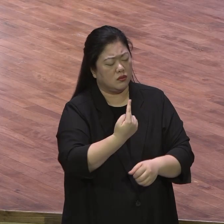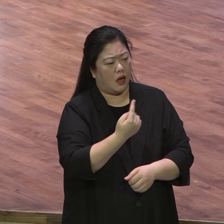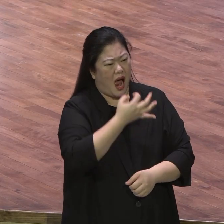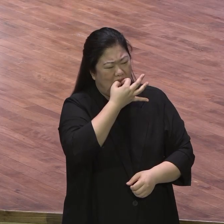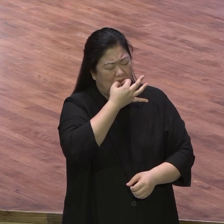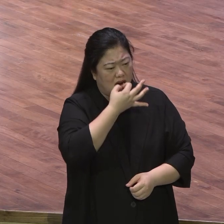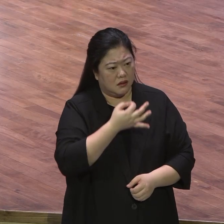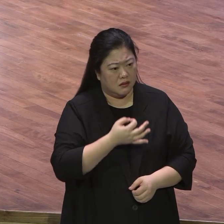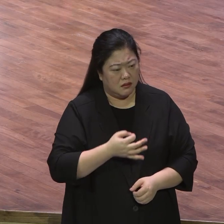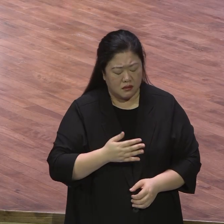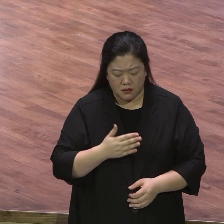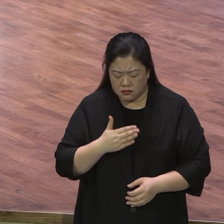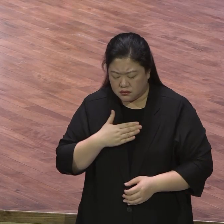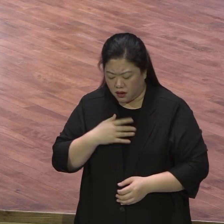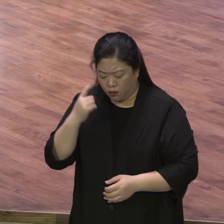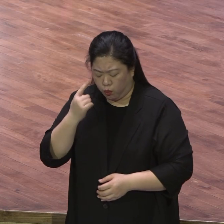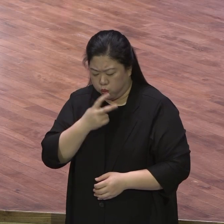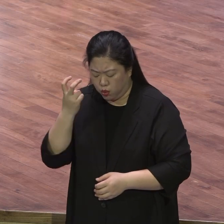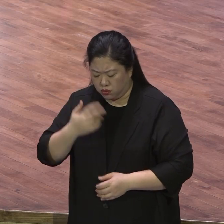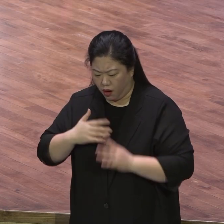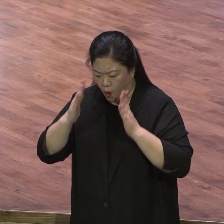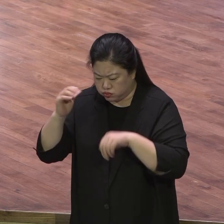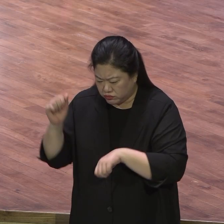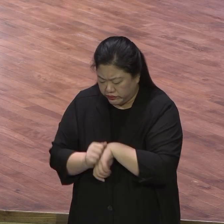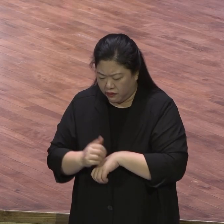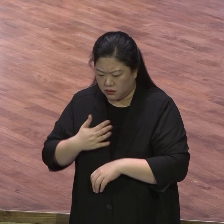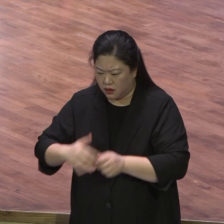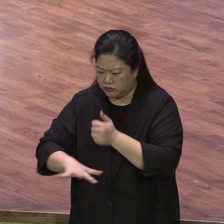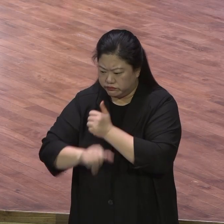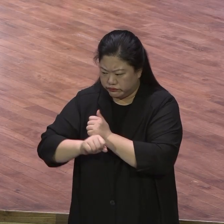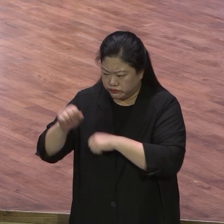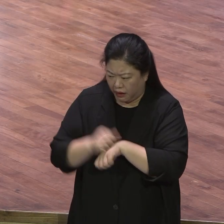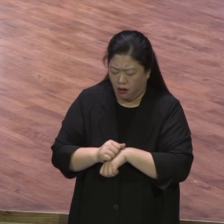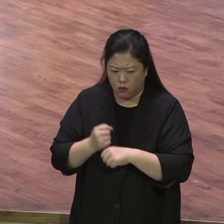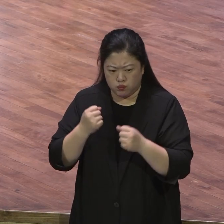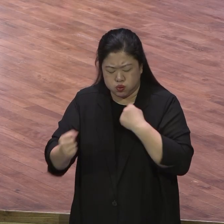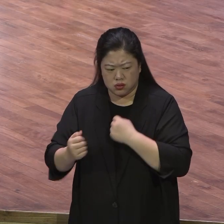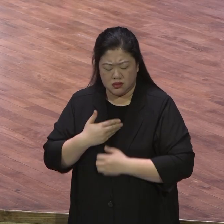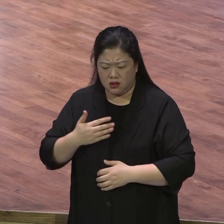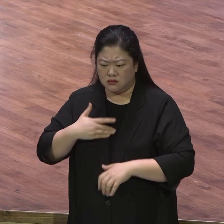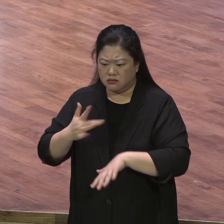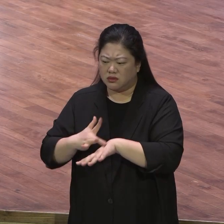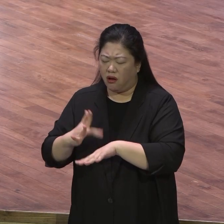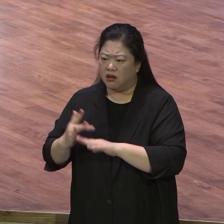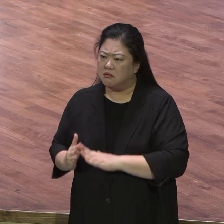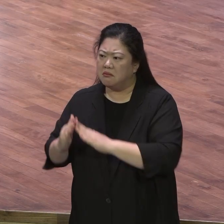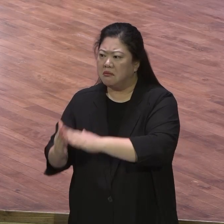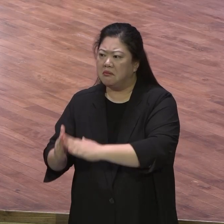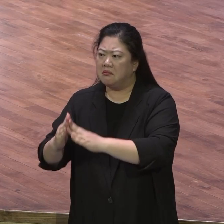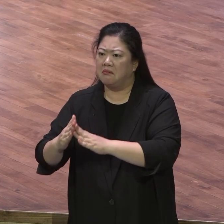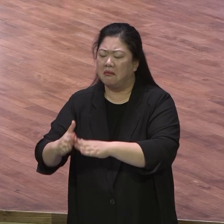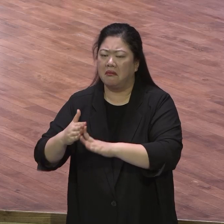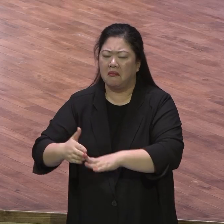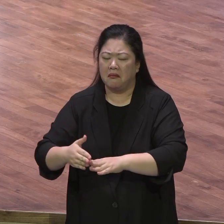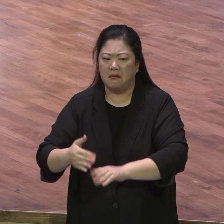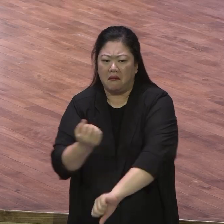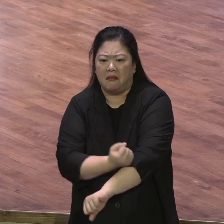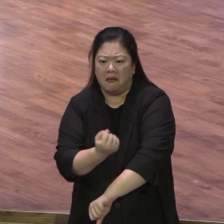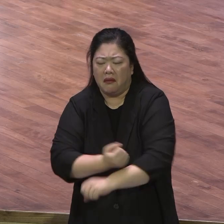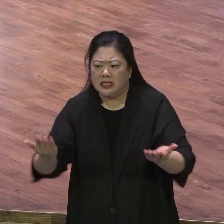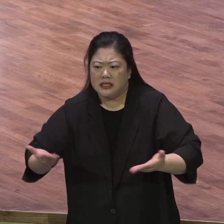그럴 듯한 반란을 일으키기 시작합니다 아론과 모세는 친형제예요